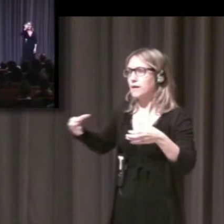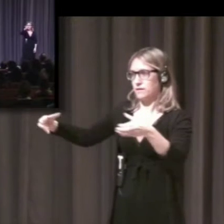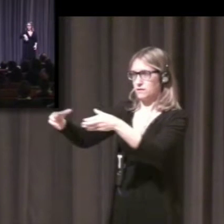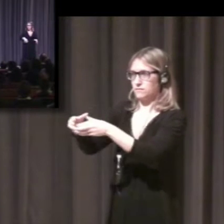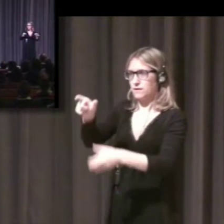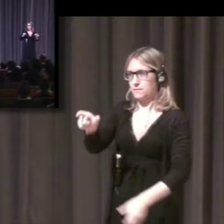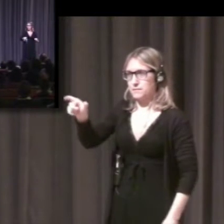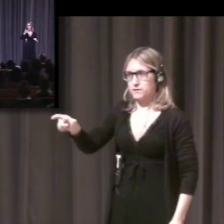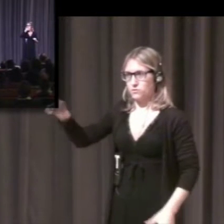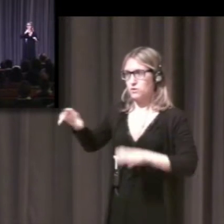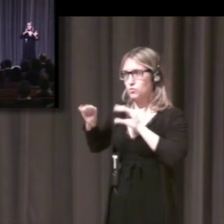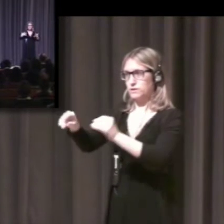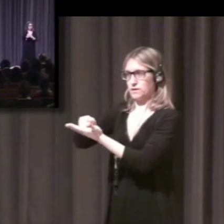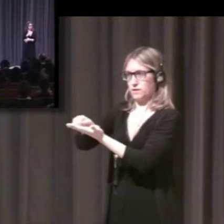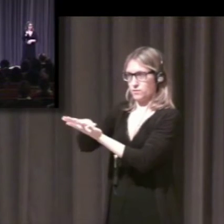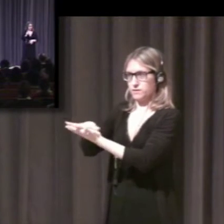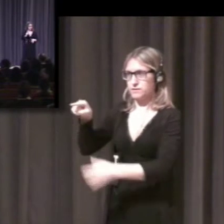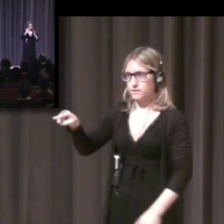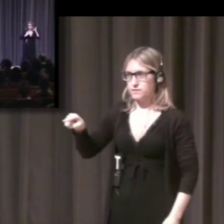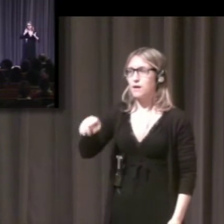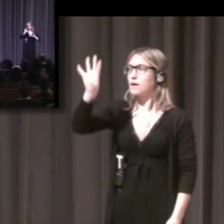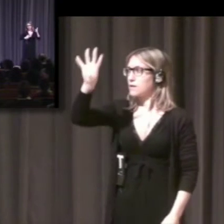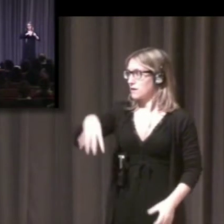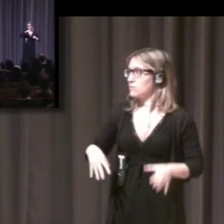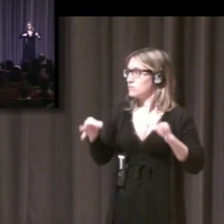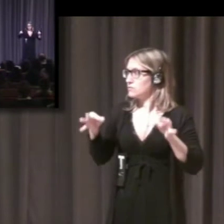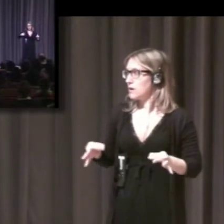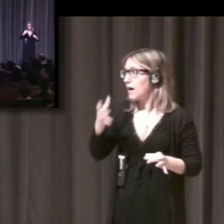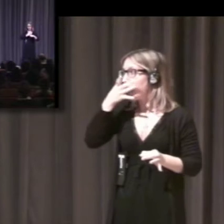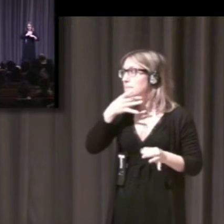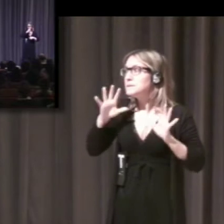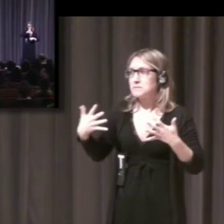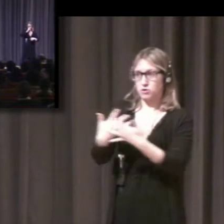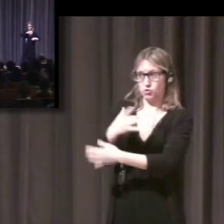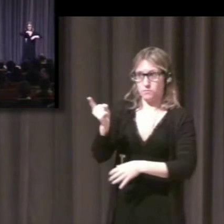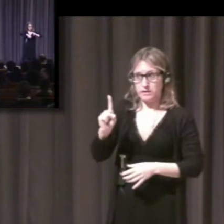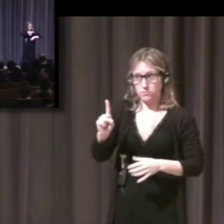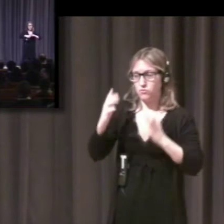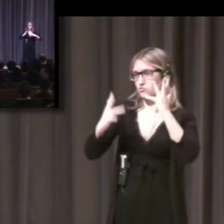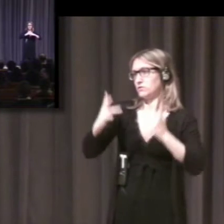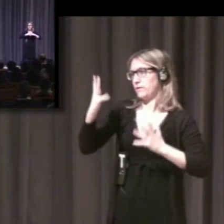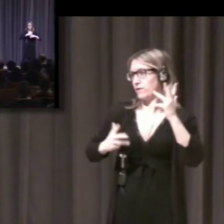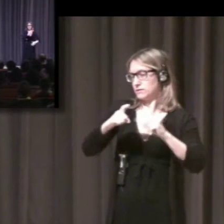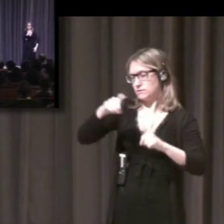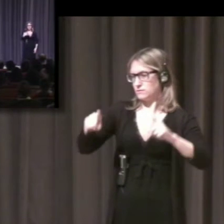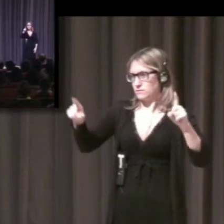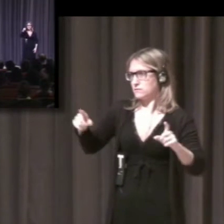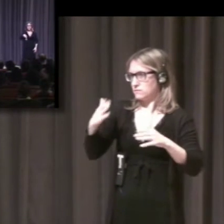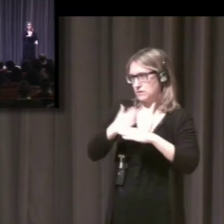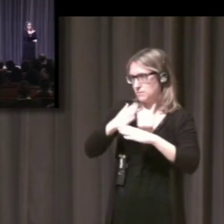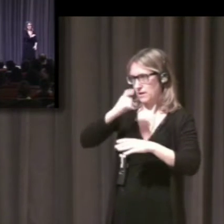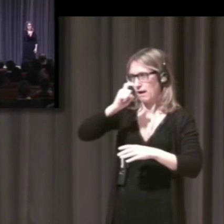equivocada, i això són xifres evidentment que van variant, almenys hi ha 25.000 persones